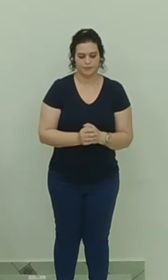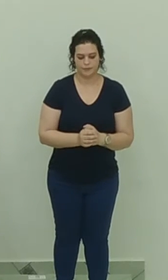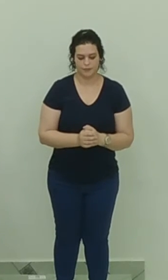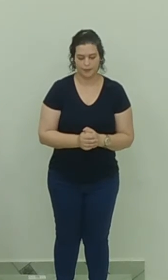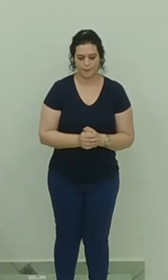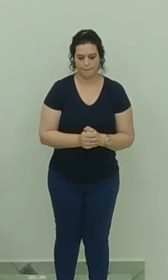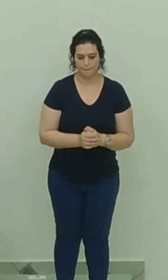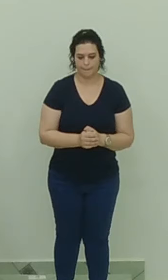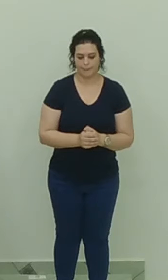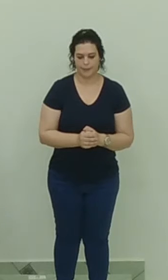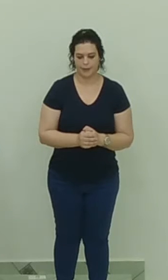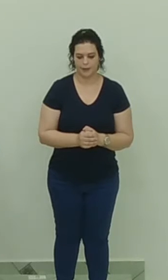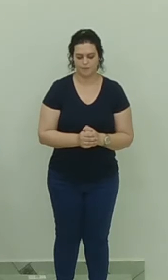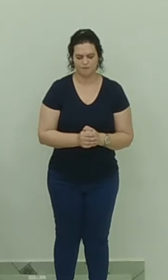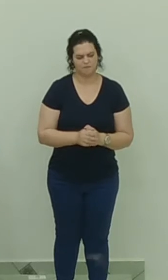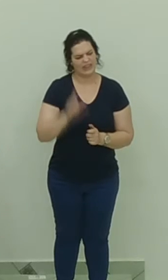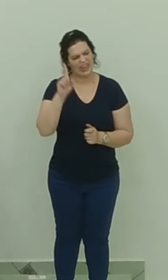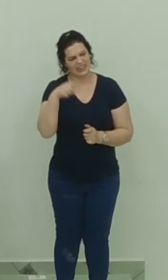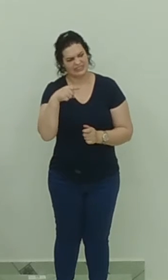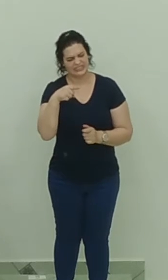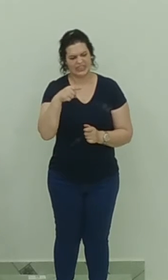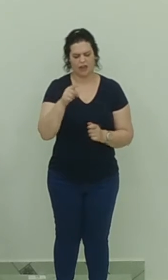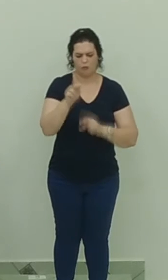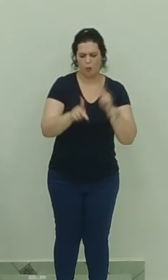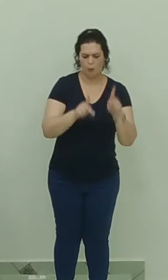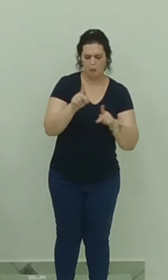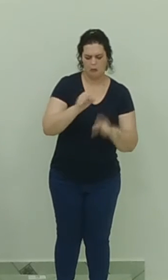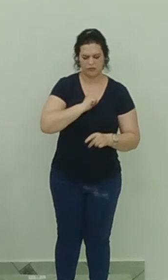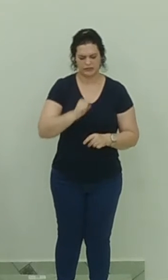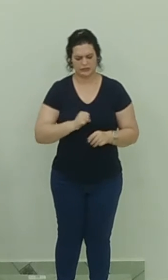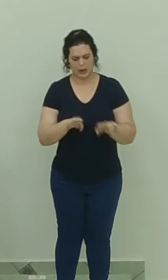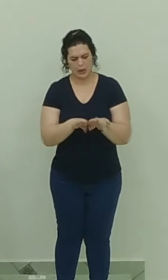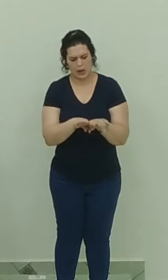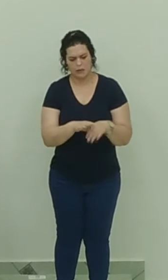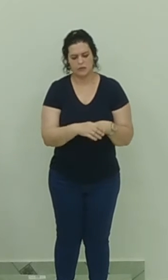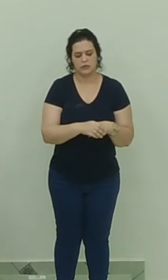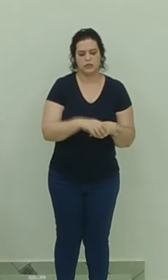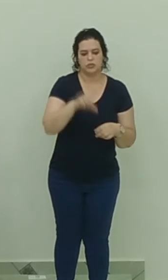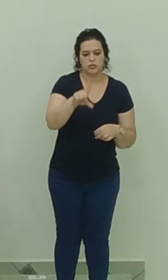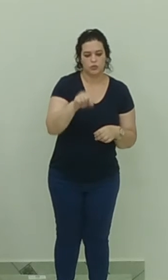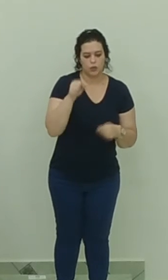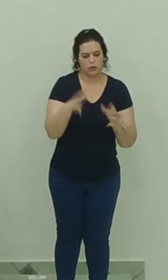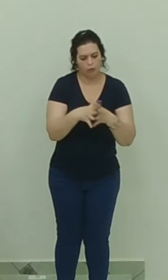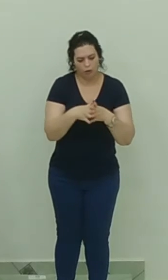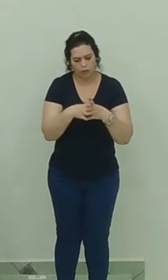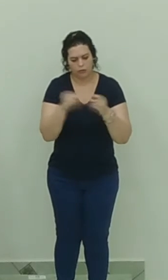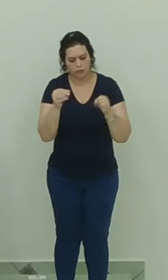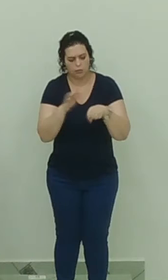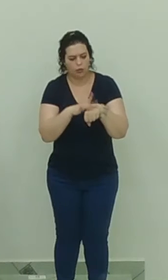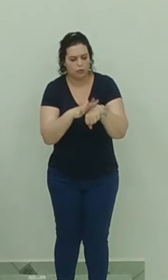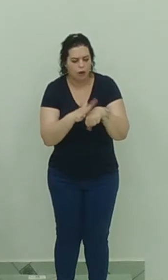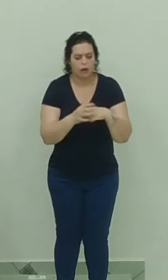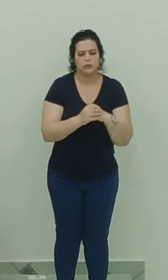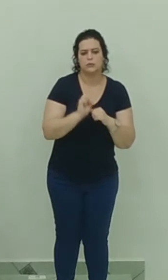Será que foram eles que determinaram a vitória? A cura? O milagre? Não. Deus colocou